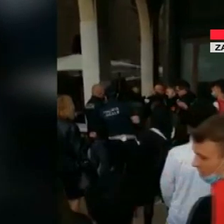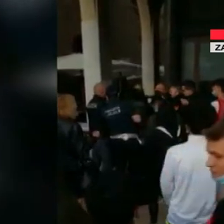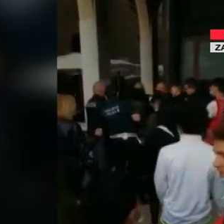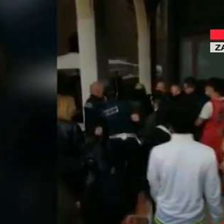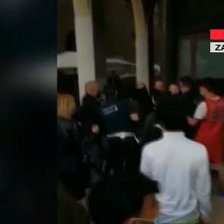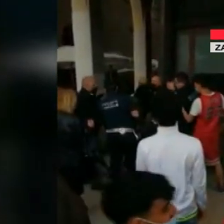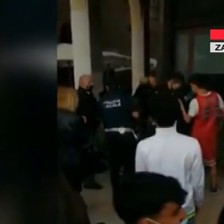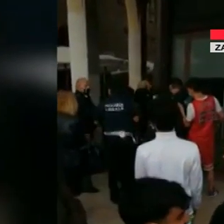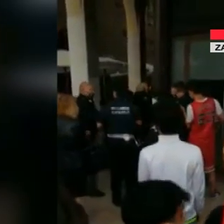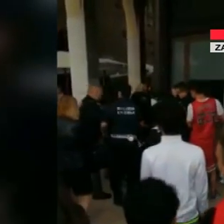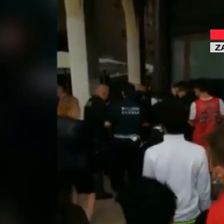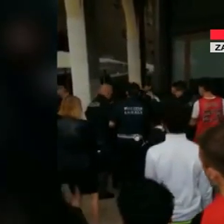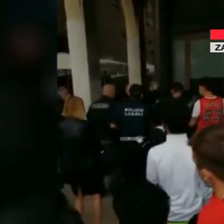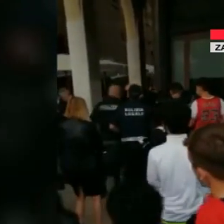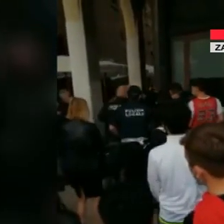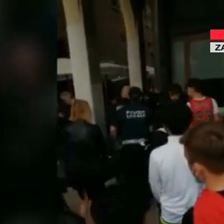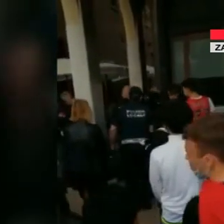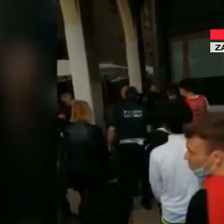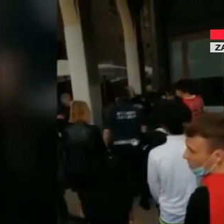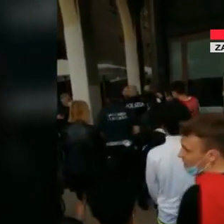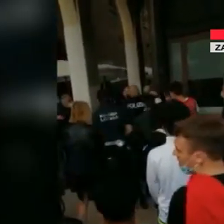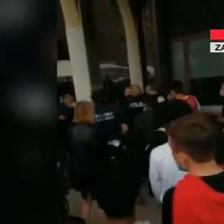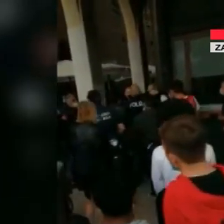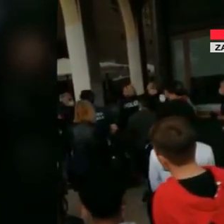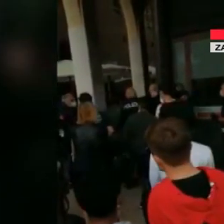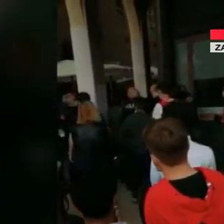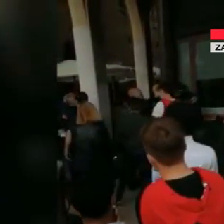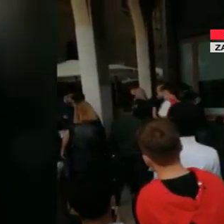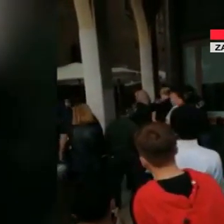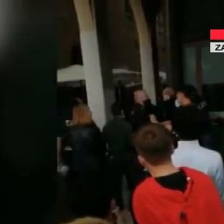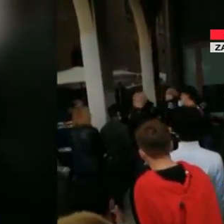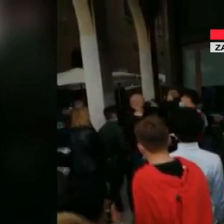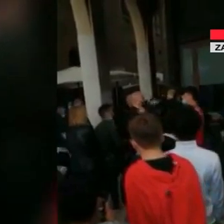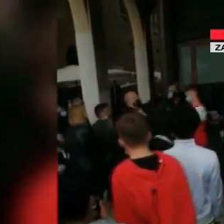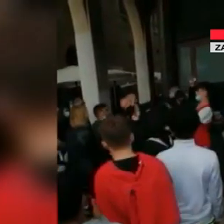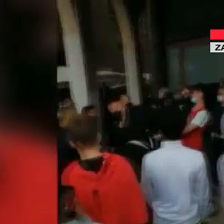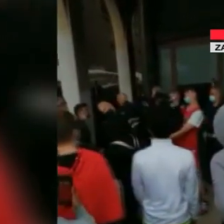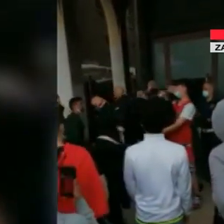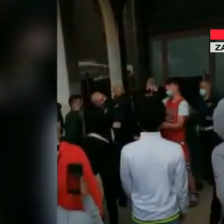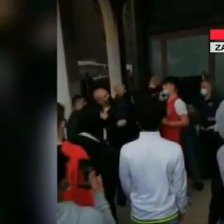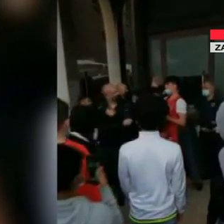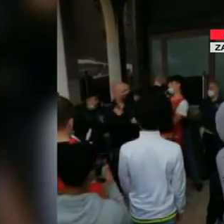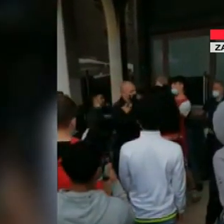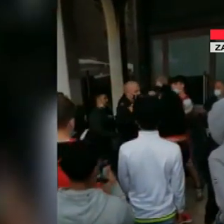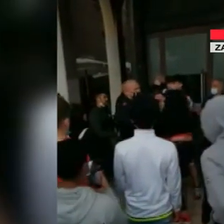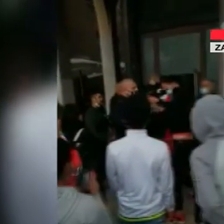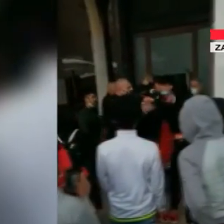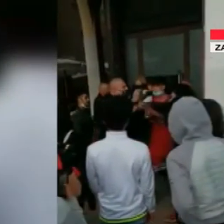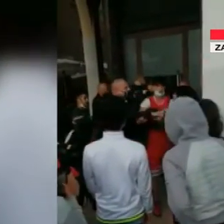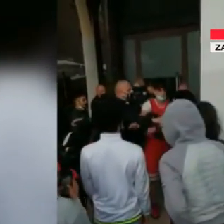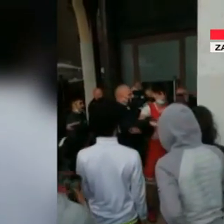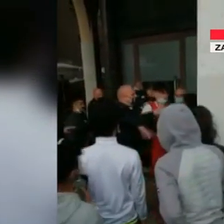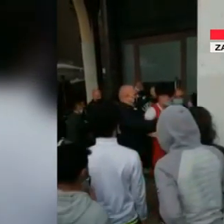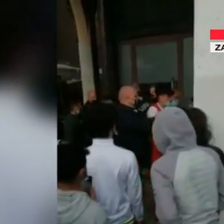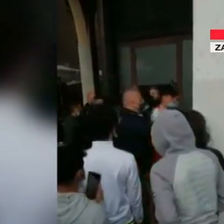dei negozi chiusi e a dare fastidio ai clienti di un bar. La ventenne era in compagnia di altri tre ragazzi suoi coetanei, piuttosto